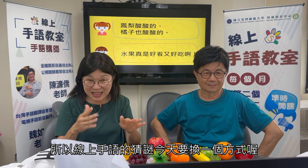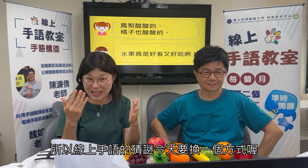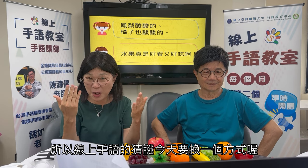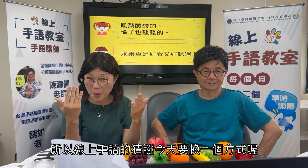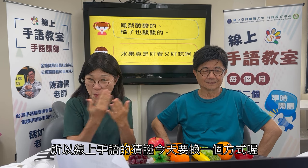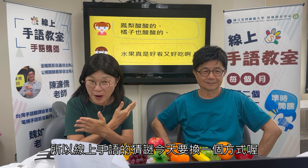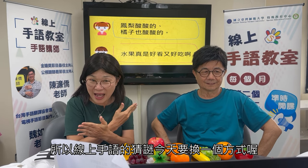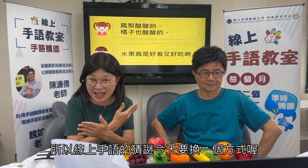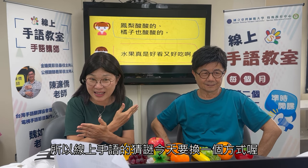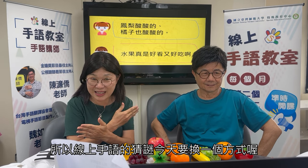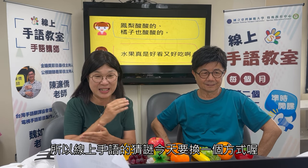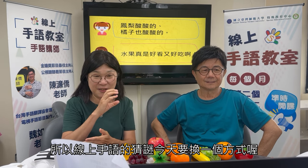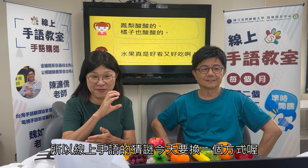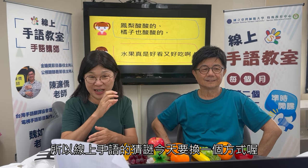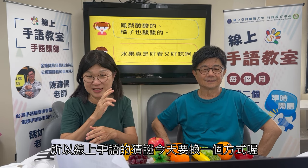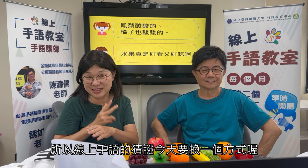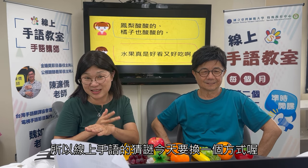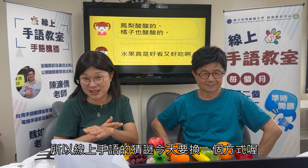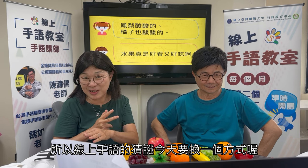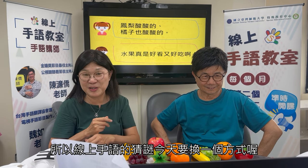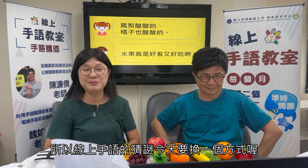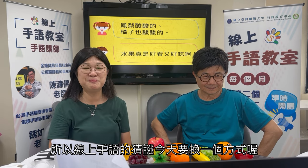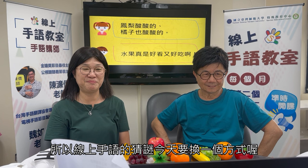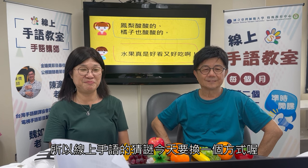要换一个方式哦。